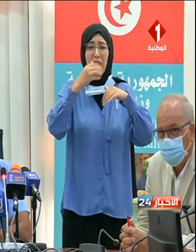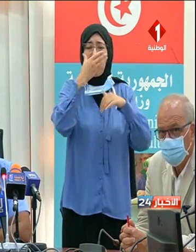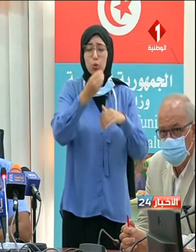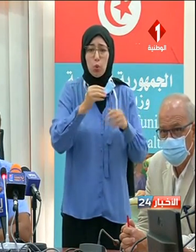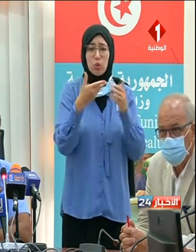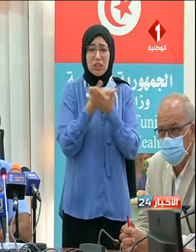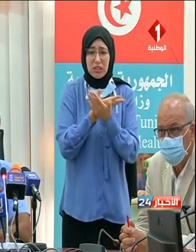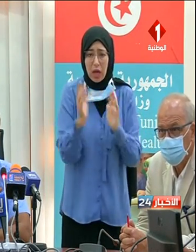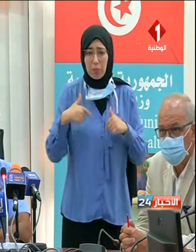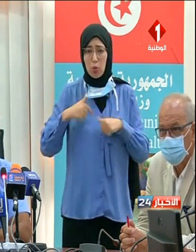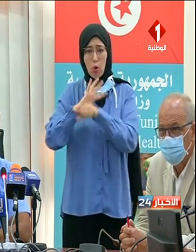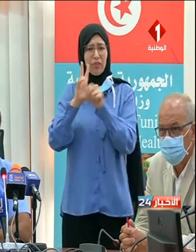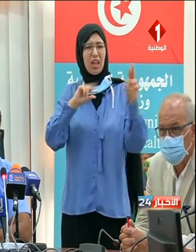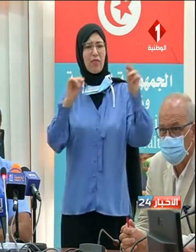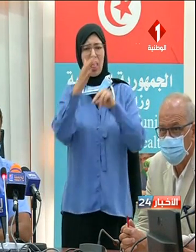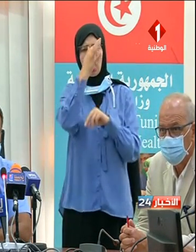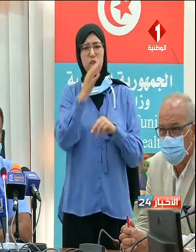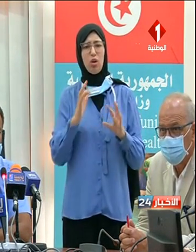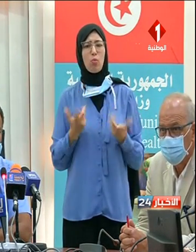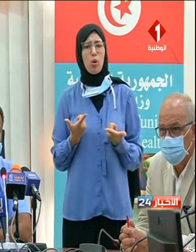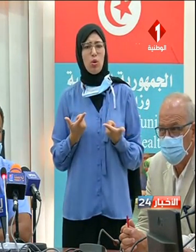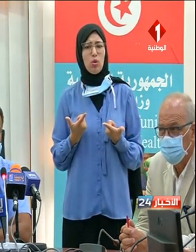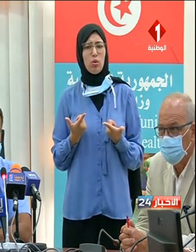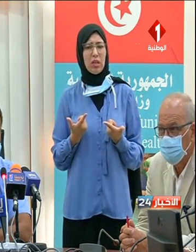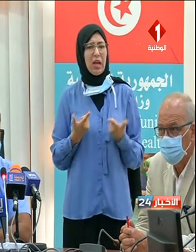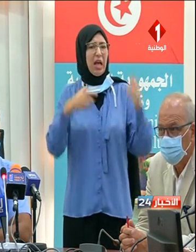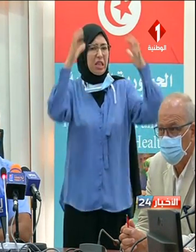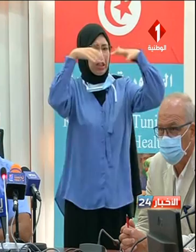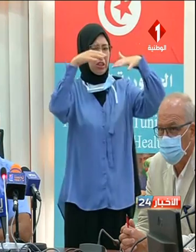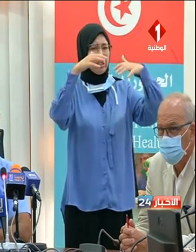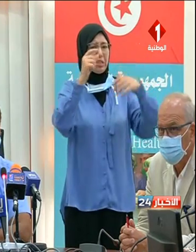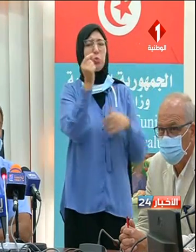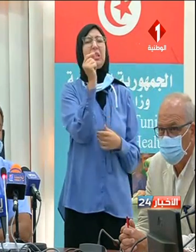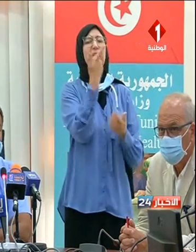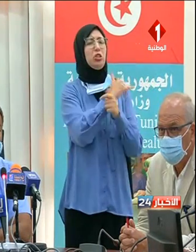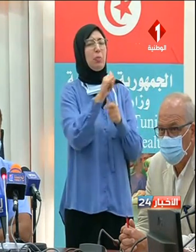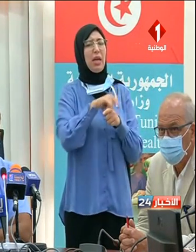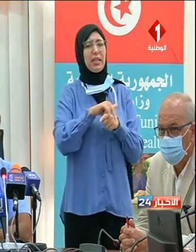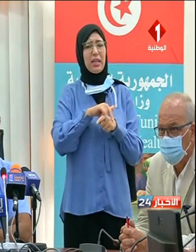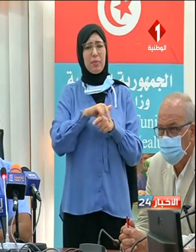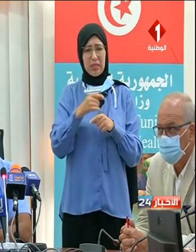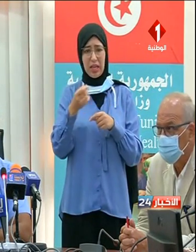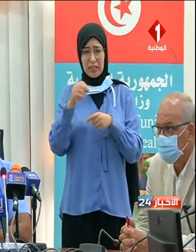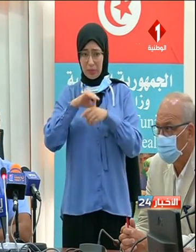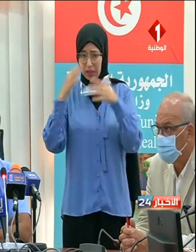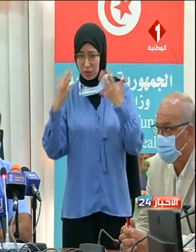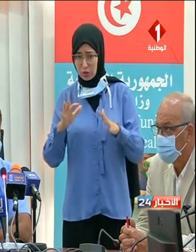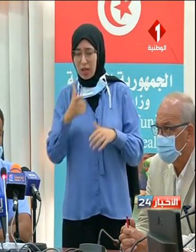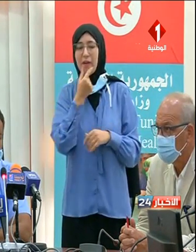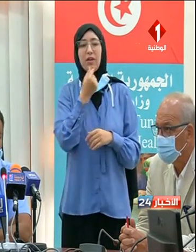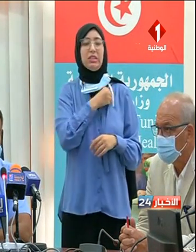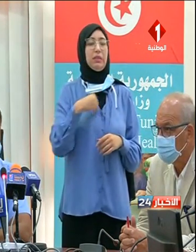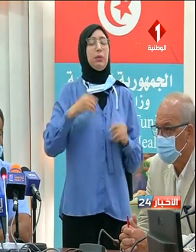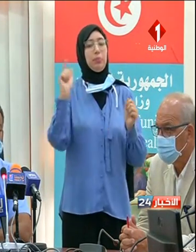اذا كان احتمال اصابه متاعب بالنسبه الموسميه يكون احتمال ضئيل برشا وذلك عليشي سهل علينا